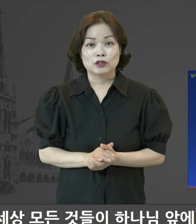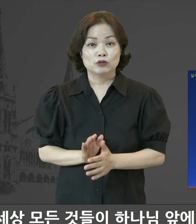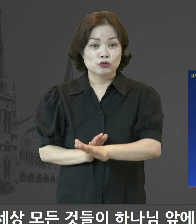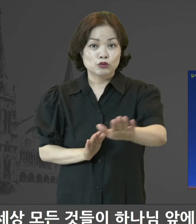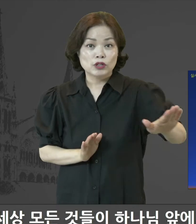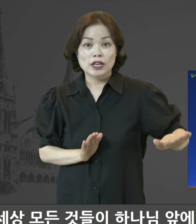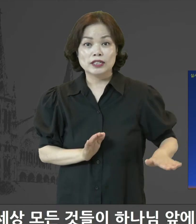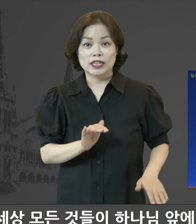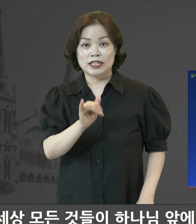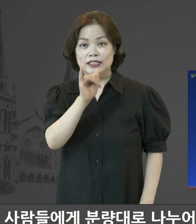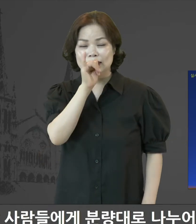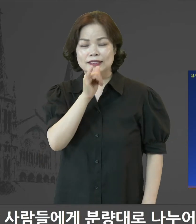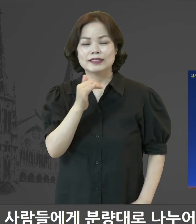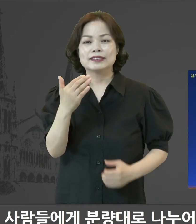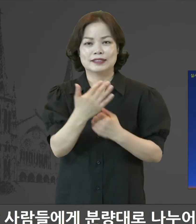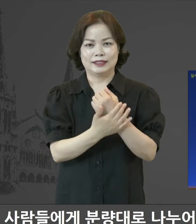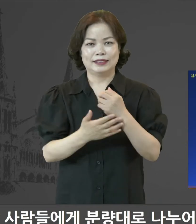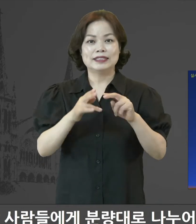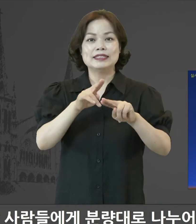있는 은사라는 겁니다.